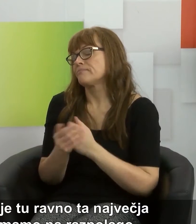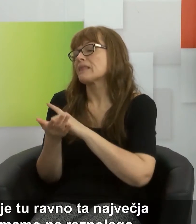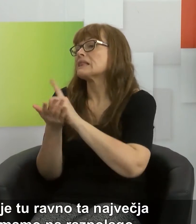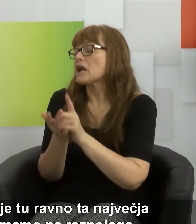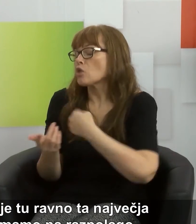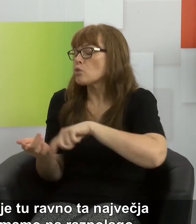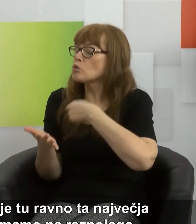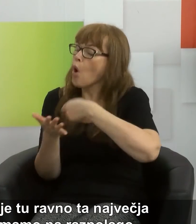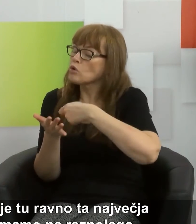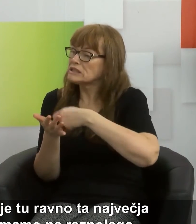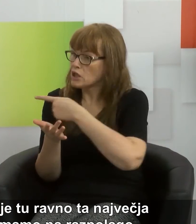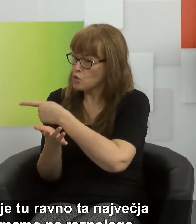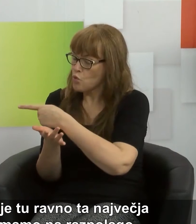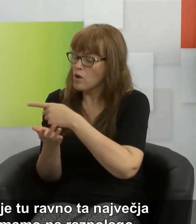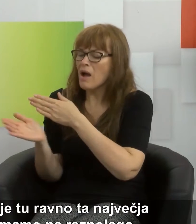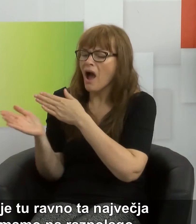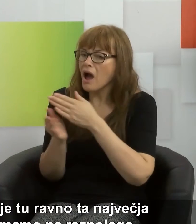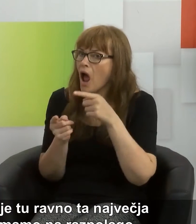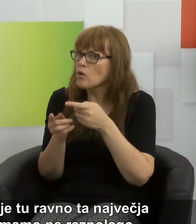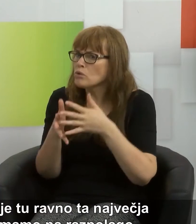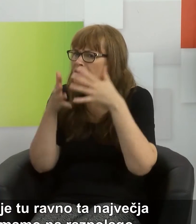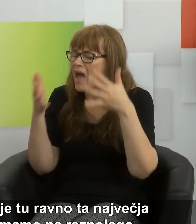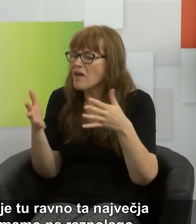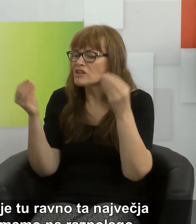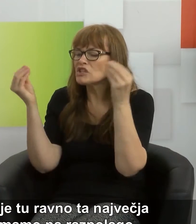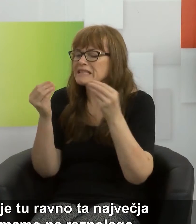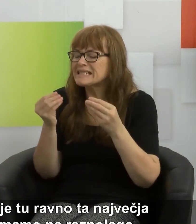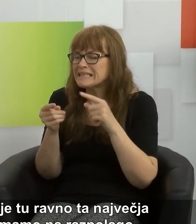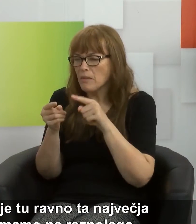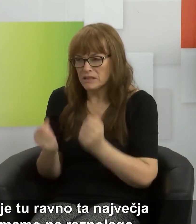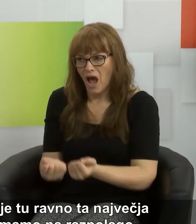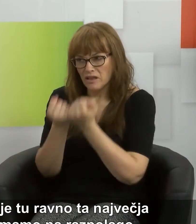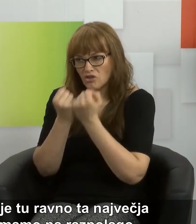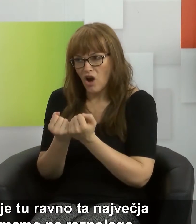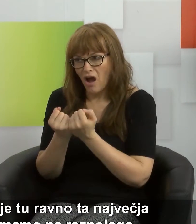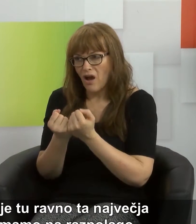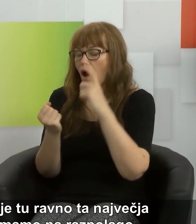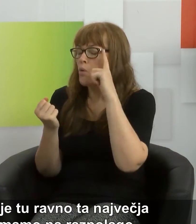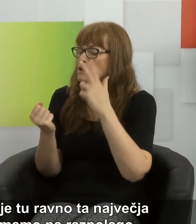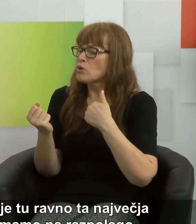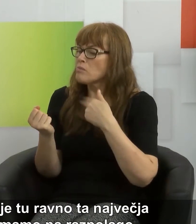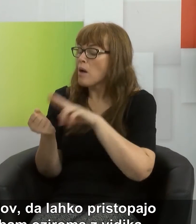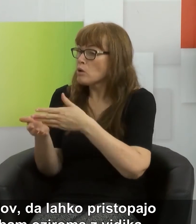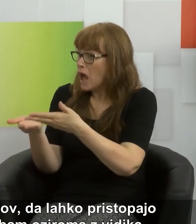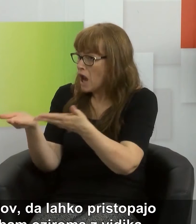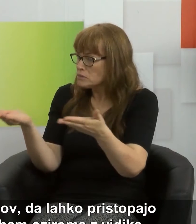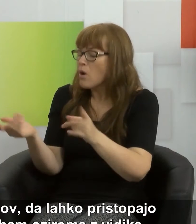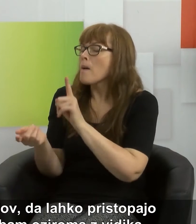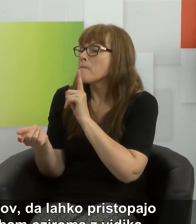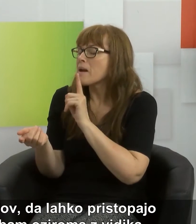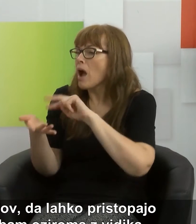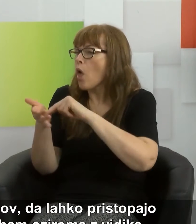Trenutno ocenjujem, da je tukaj ravno ta največja sistemska težava, da v bistvu imamo na razpolago